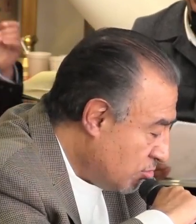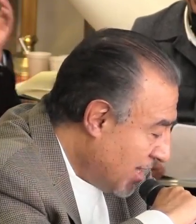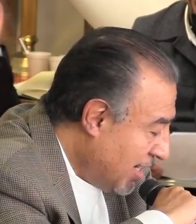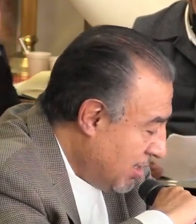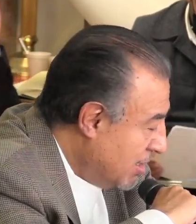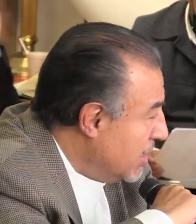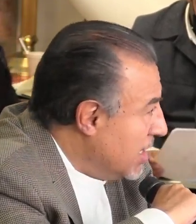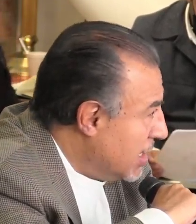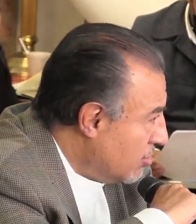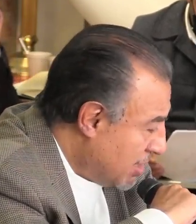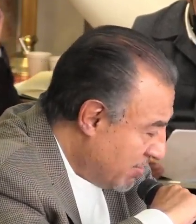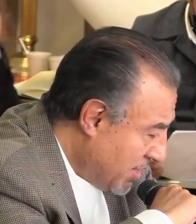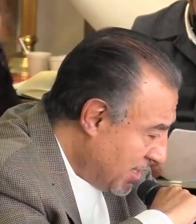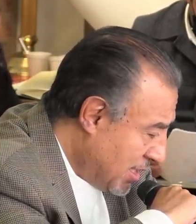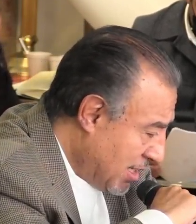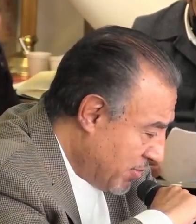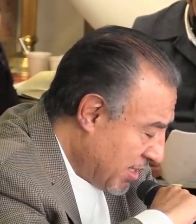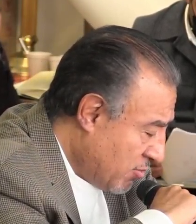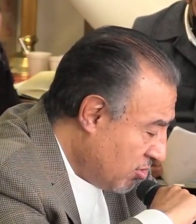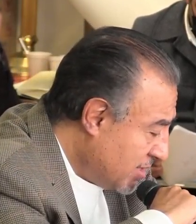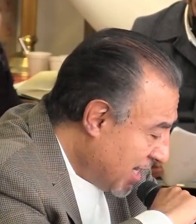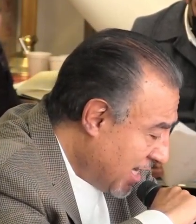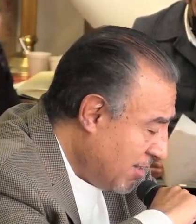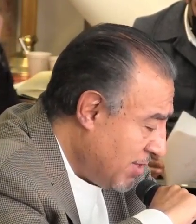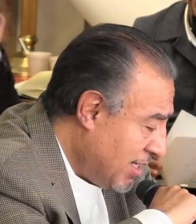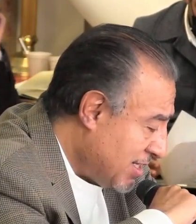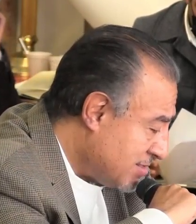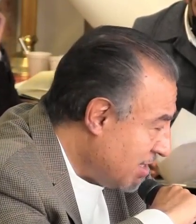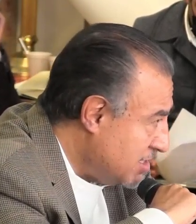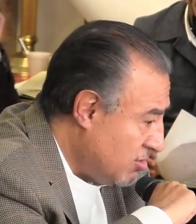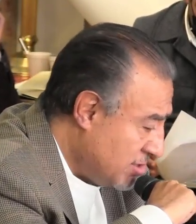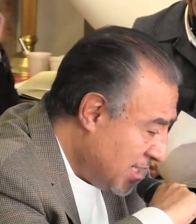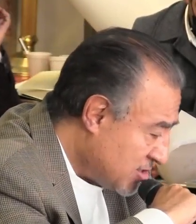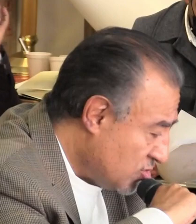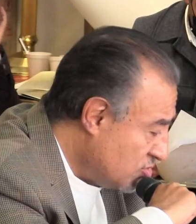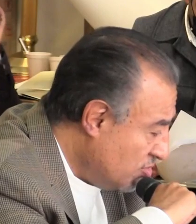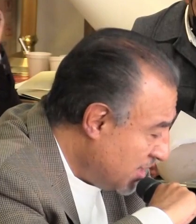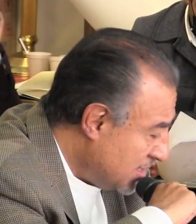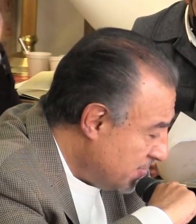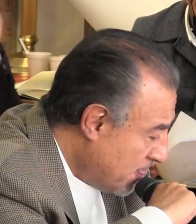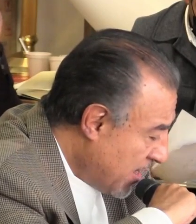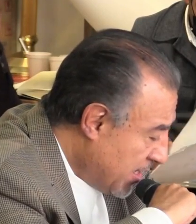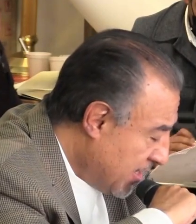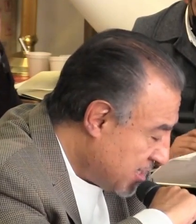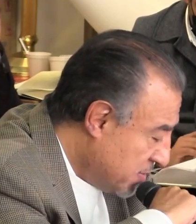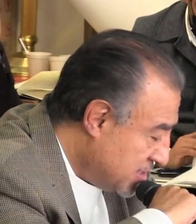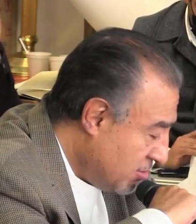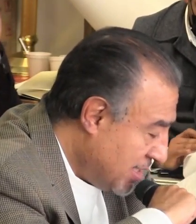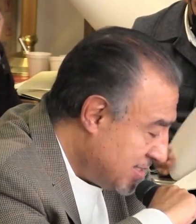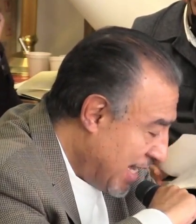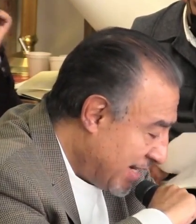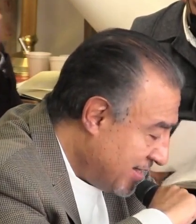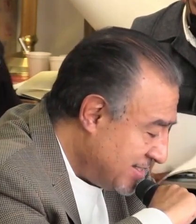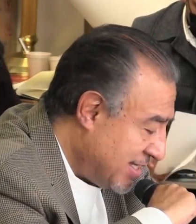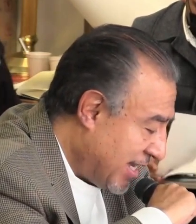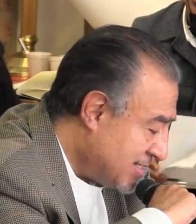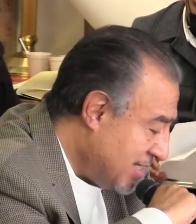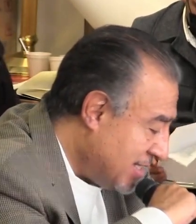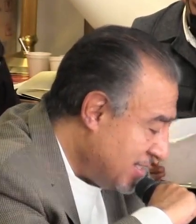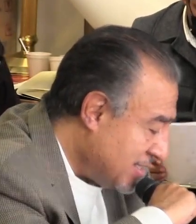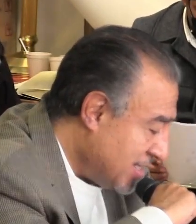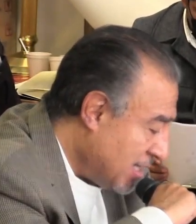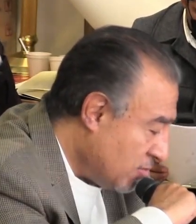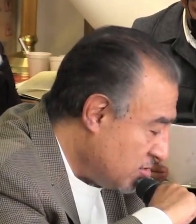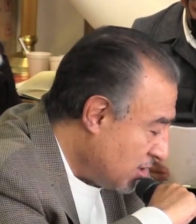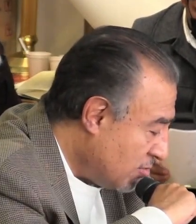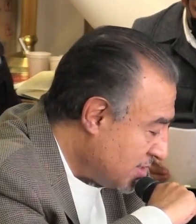valor cultural. Incluye también el patrimonio intangible, las tradiciones, las costumbres y expresiones artísticas que